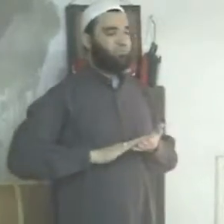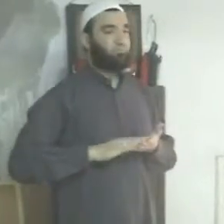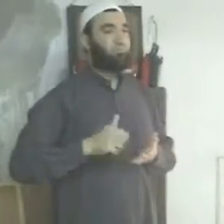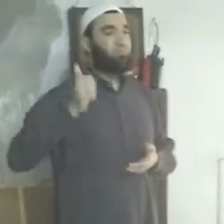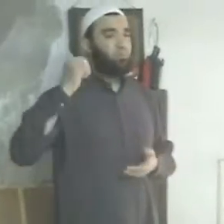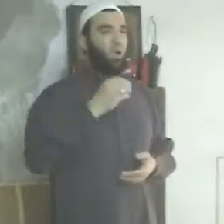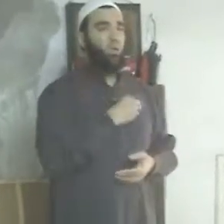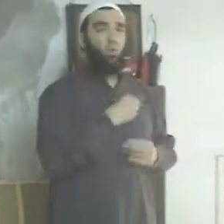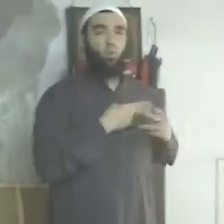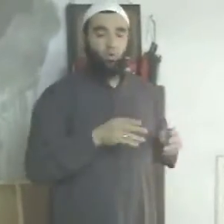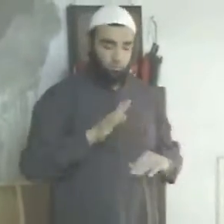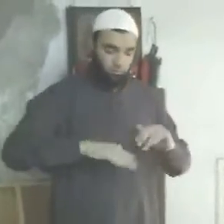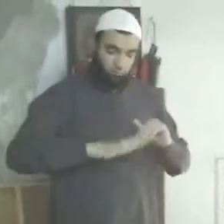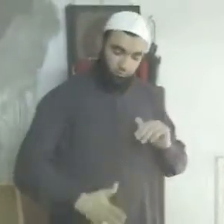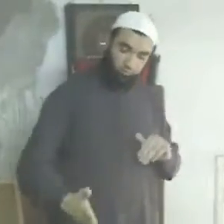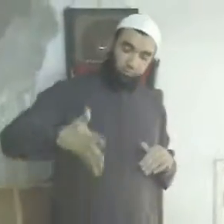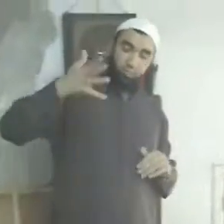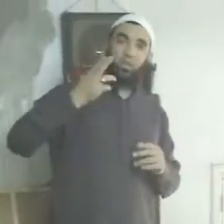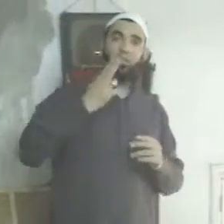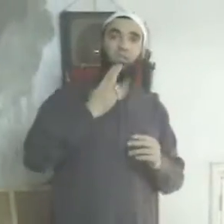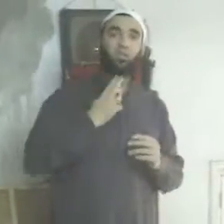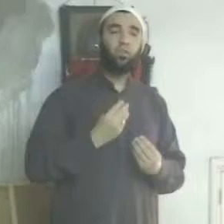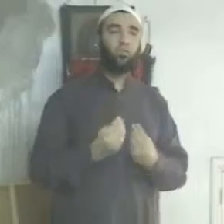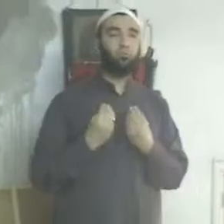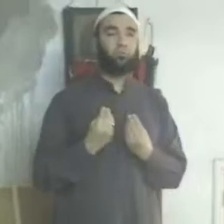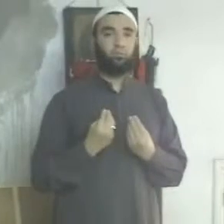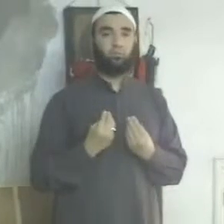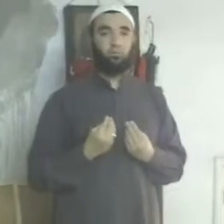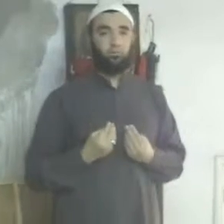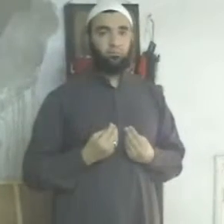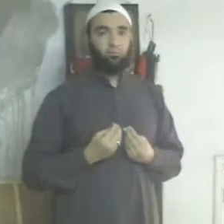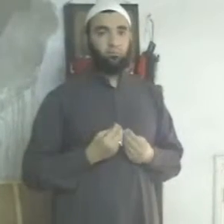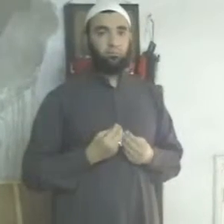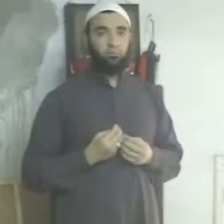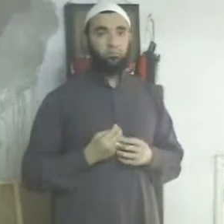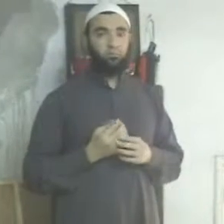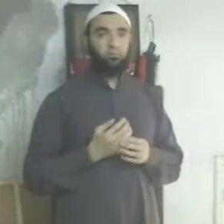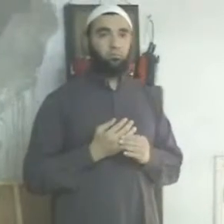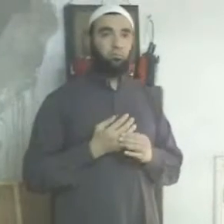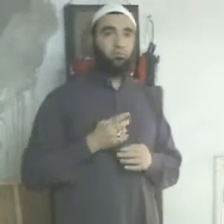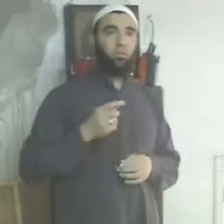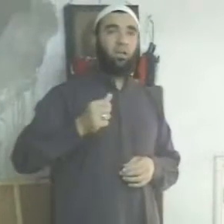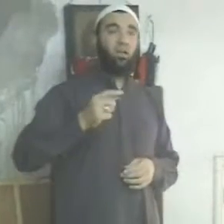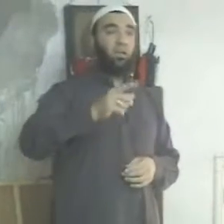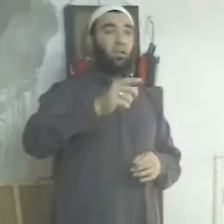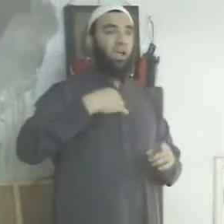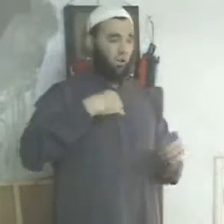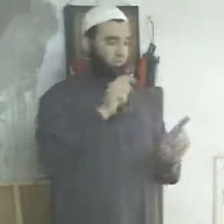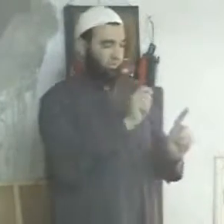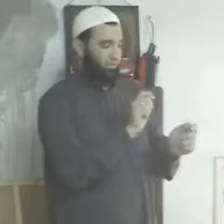وقلوبا وفطرا سليمه حتى ما احتاج احد الى ان يرقبه